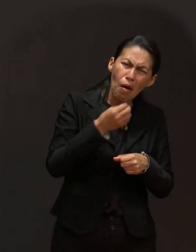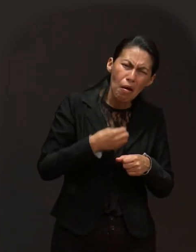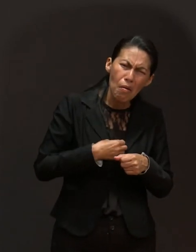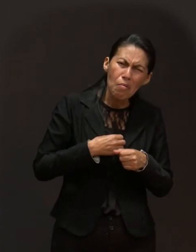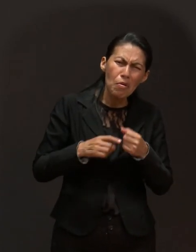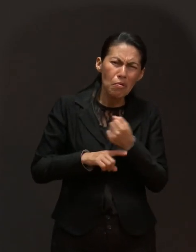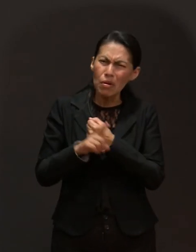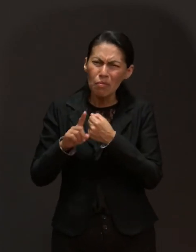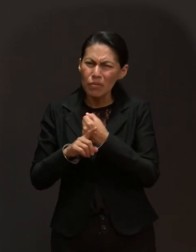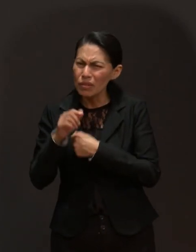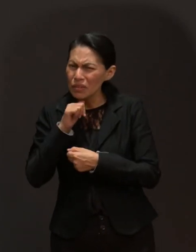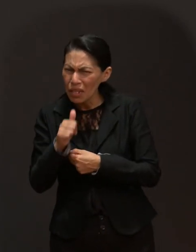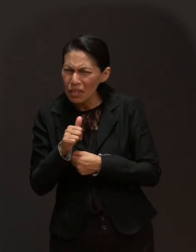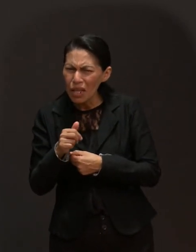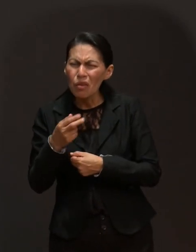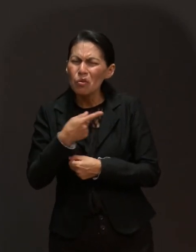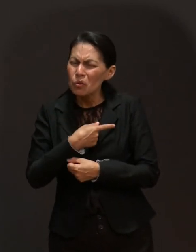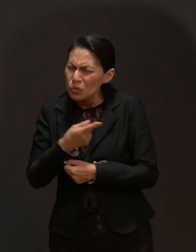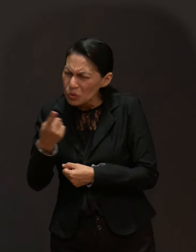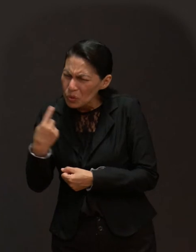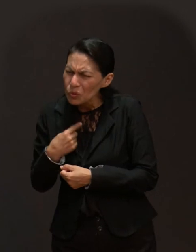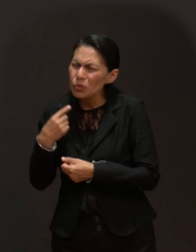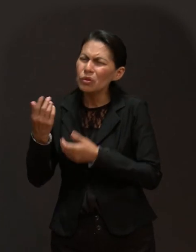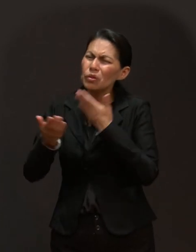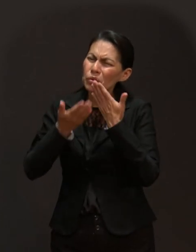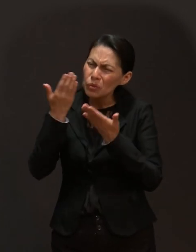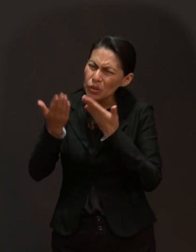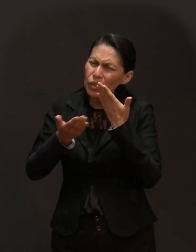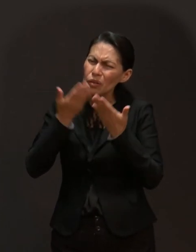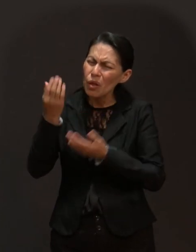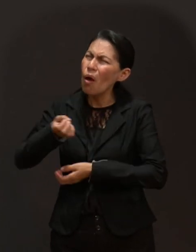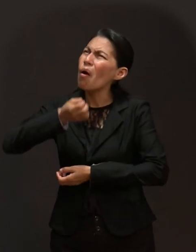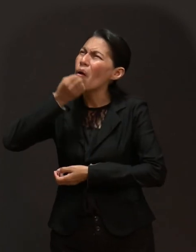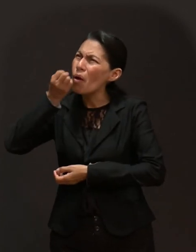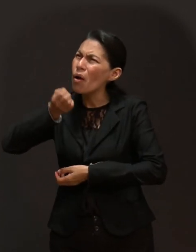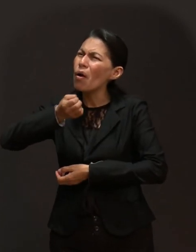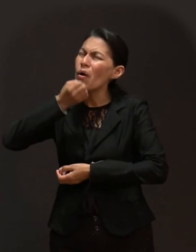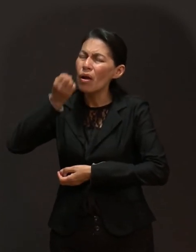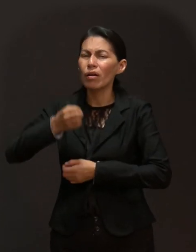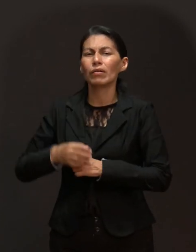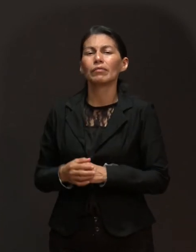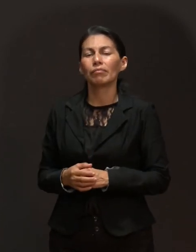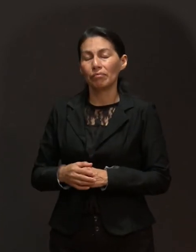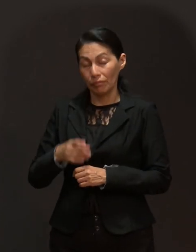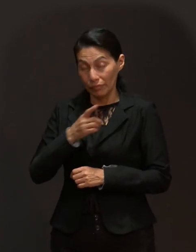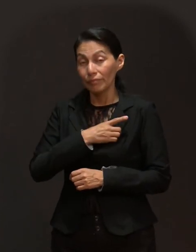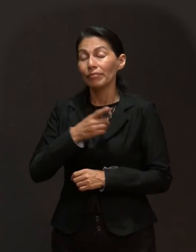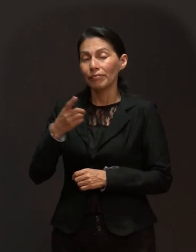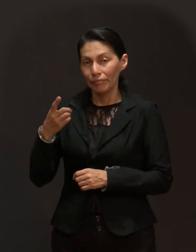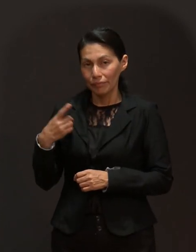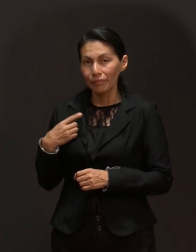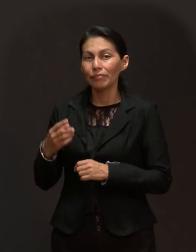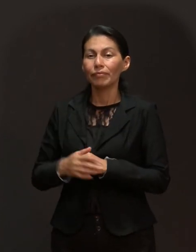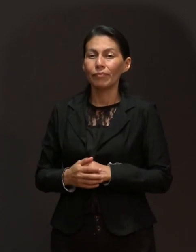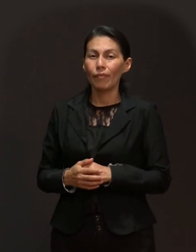es difícil pero esa rutina de hacer cada día un momento de oración de tener como siempre